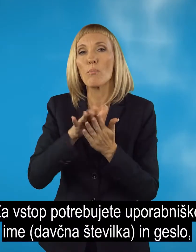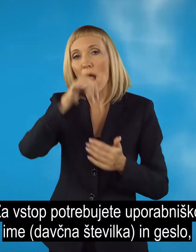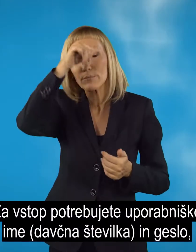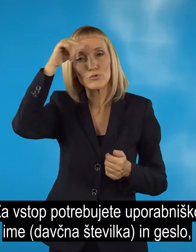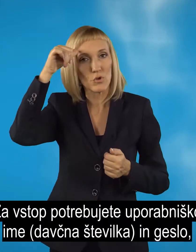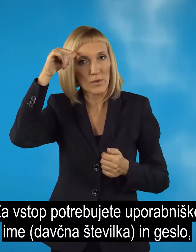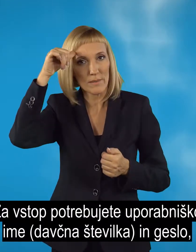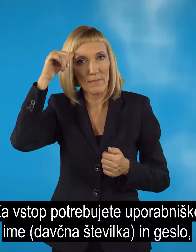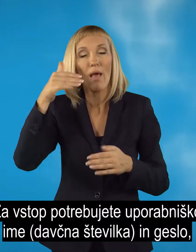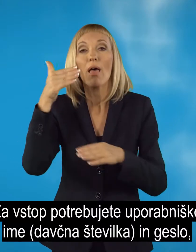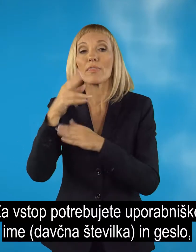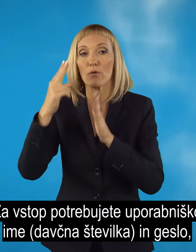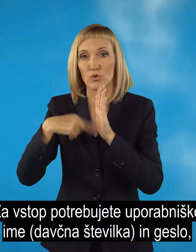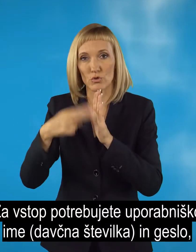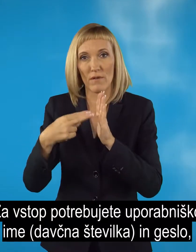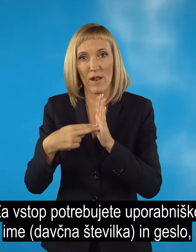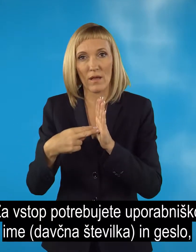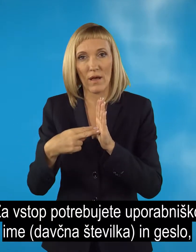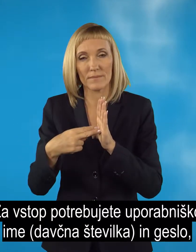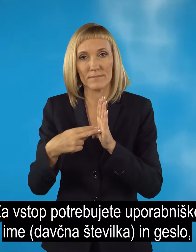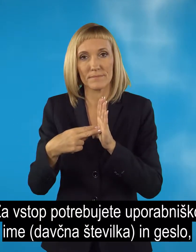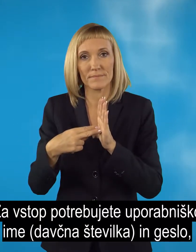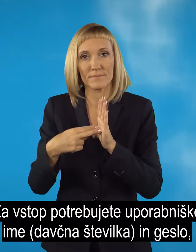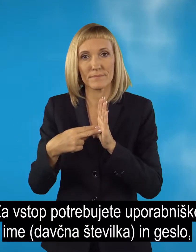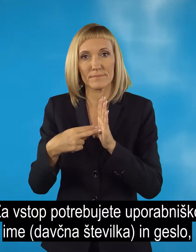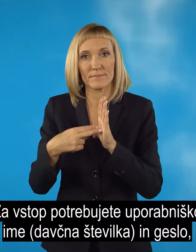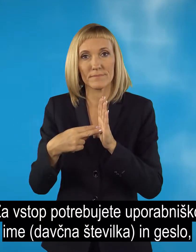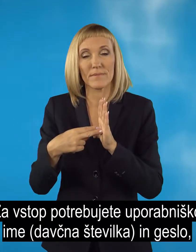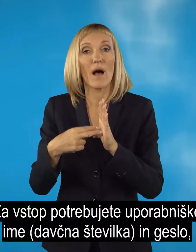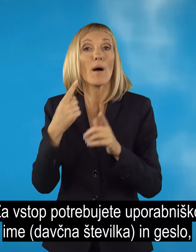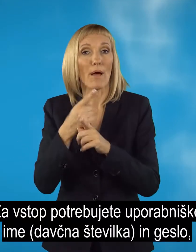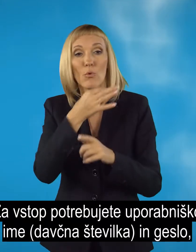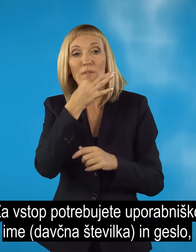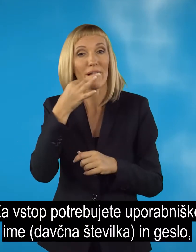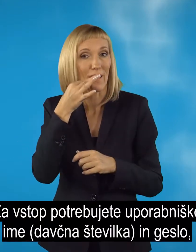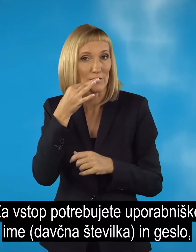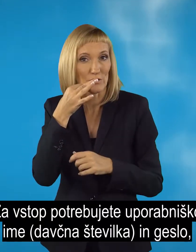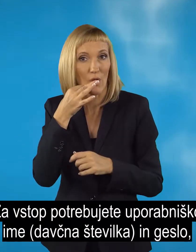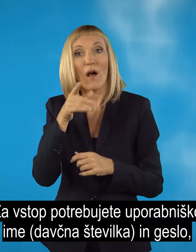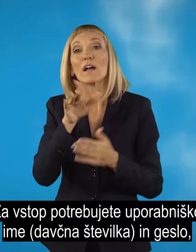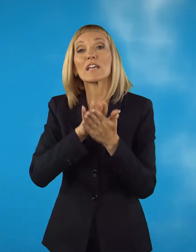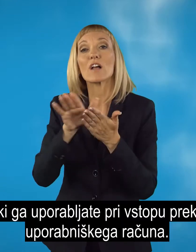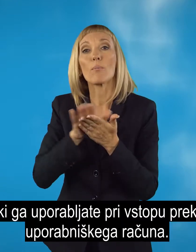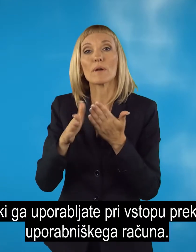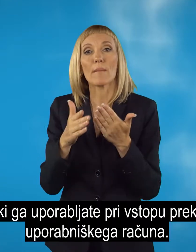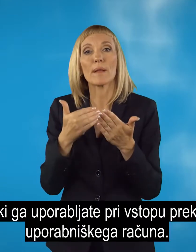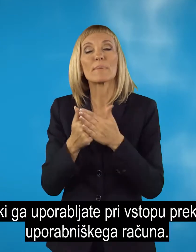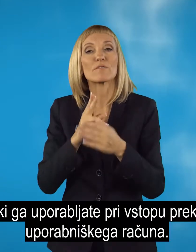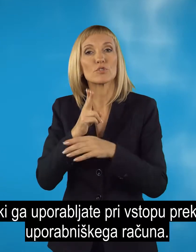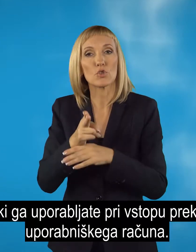vstop potrebujete uporabniško ime, davčno številko, in geslo, ki ga uporabljate pri vstopu